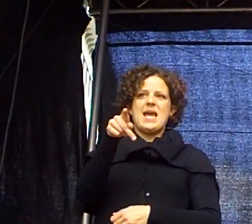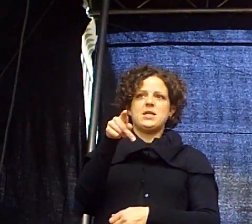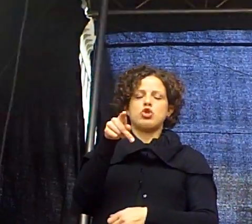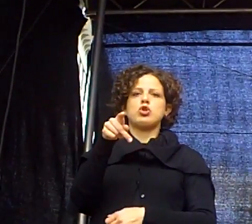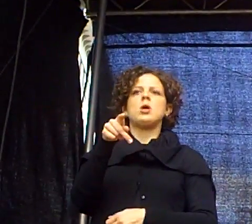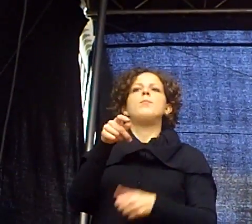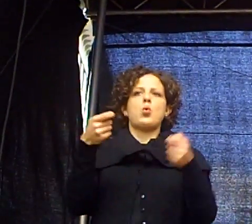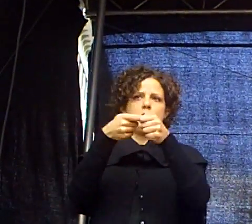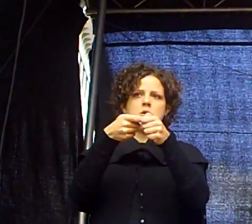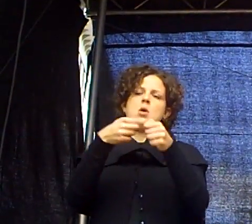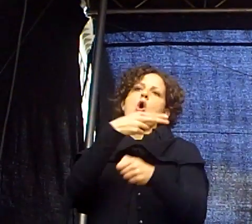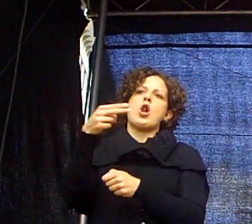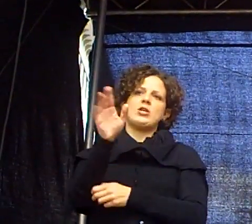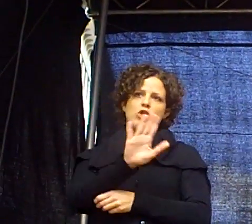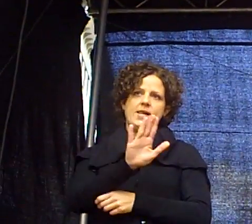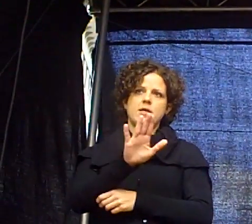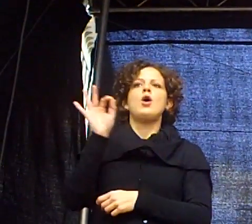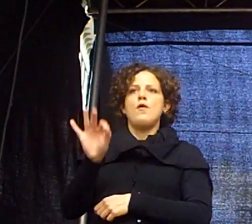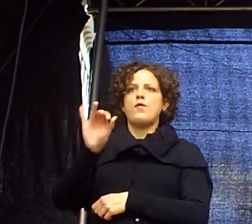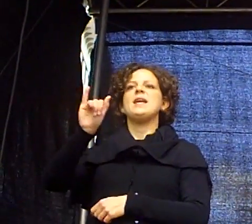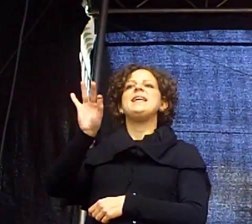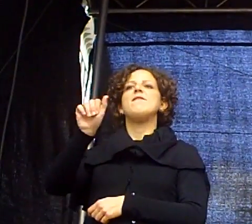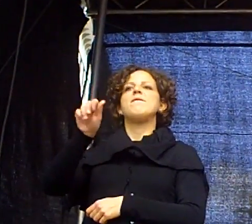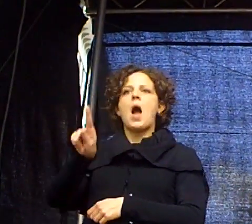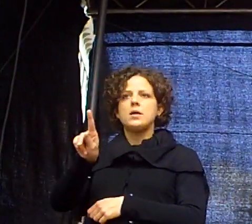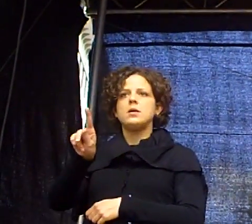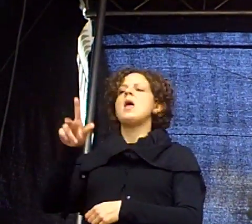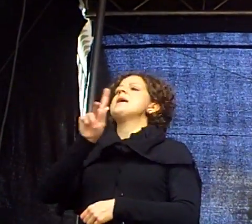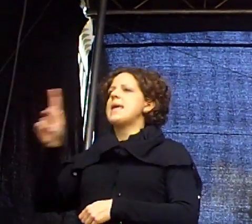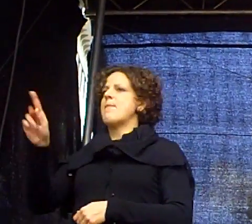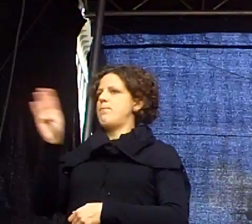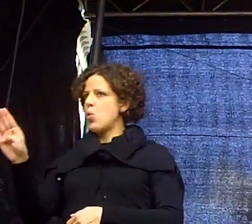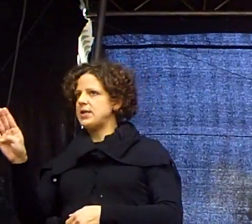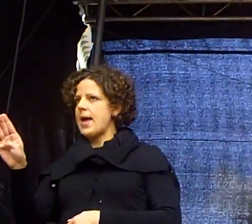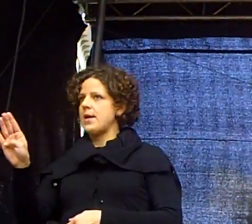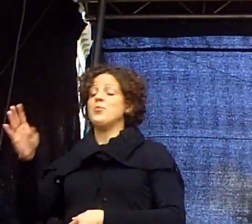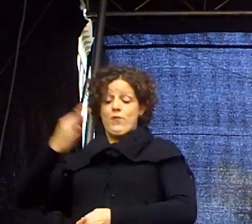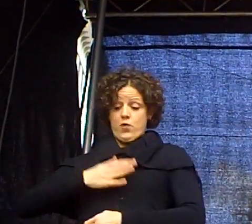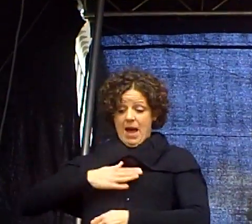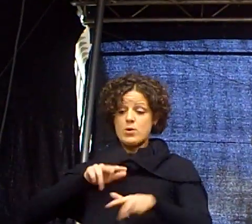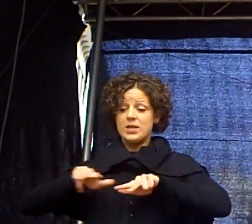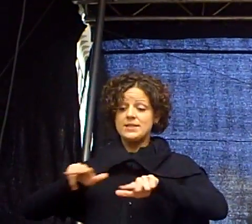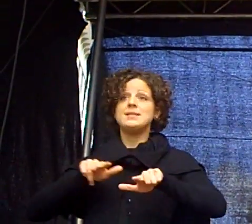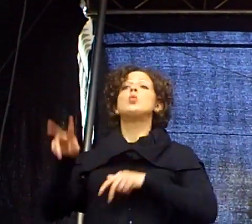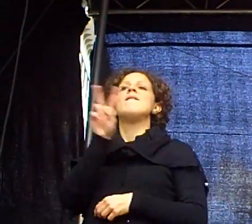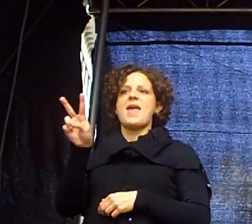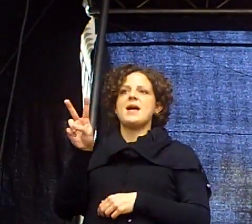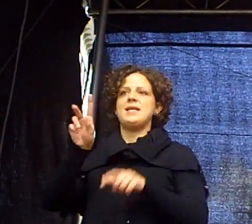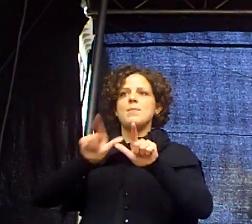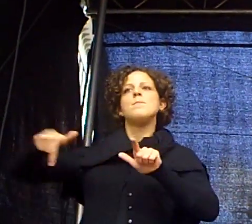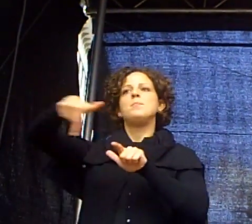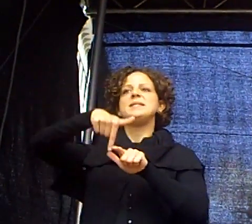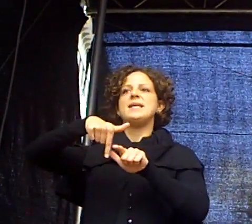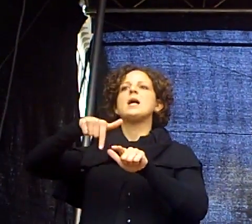für IFAK Kemal Bosei und für meine eigene Organisation, für den Verdi-Bezirk Bochum-Herne,